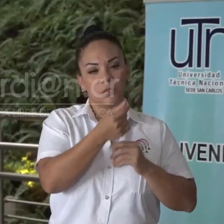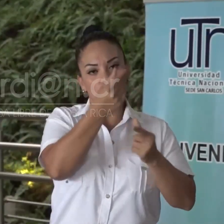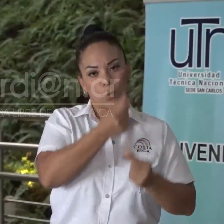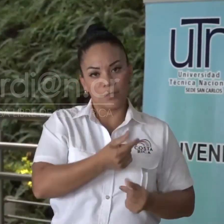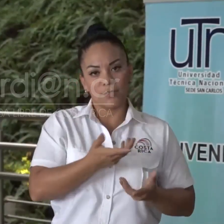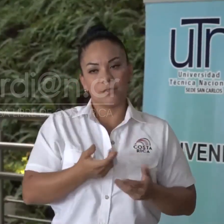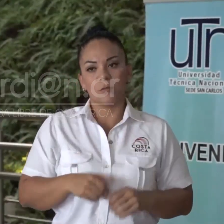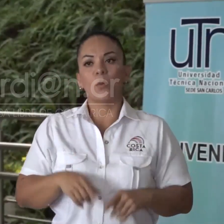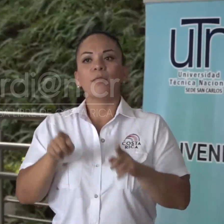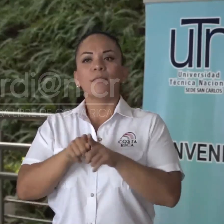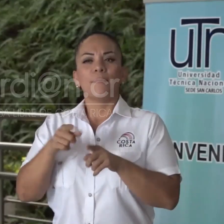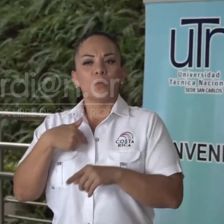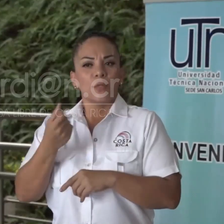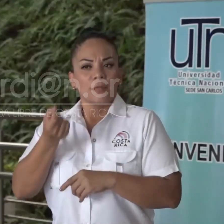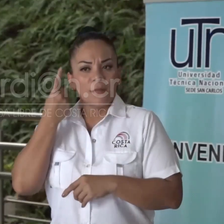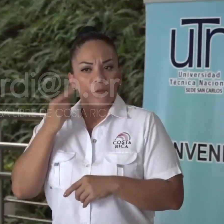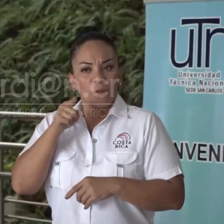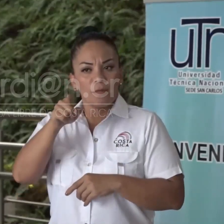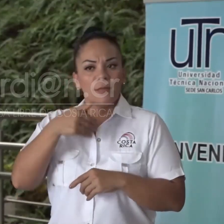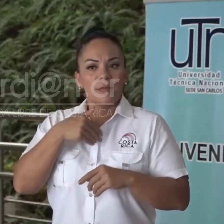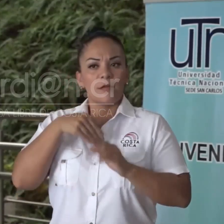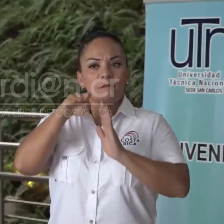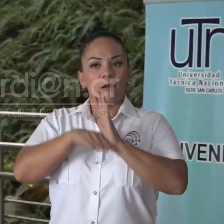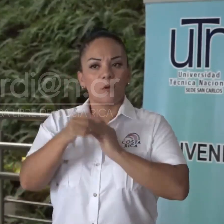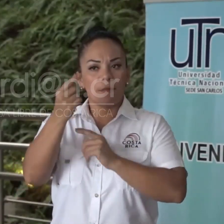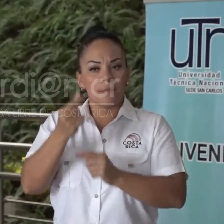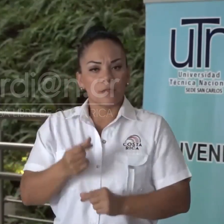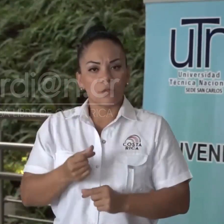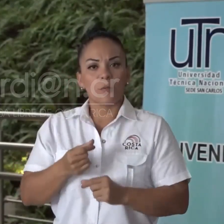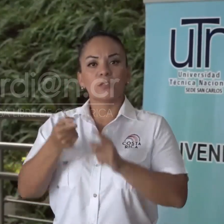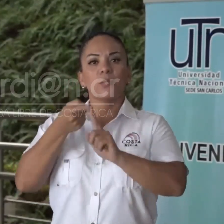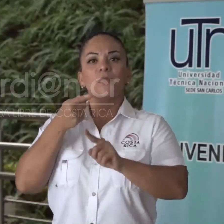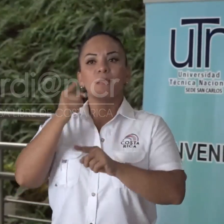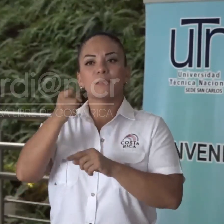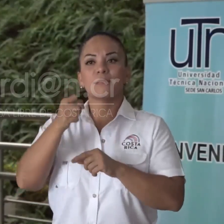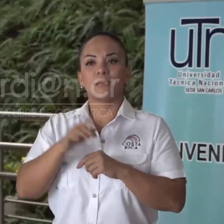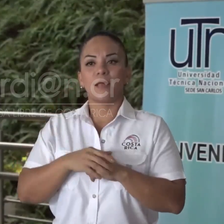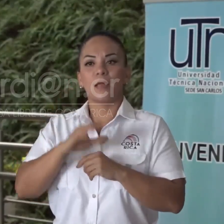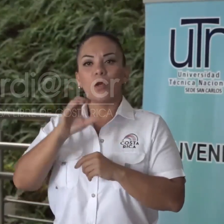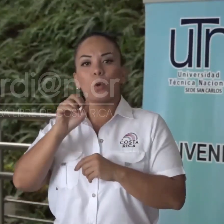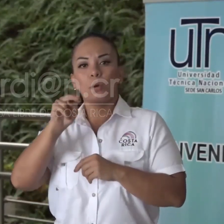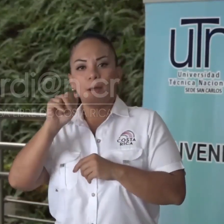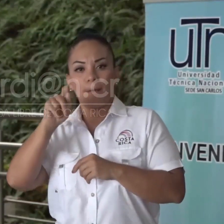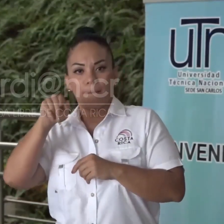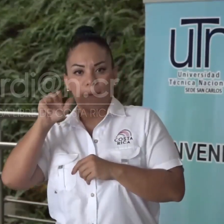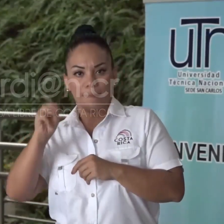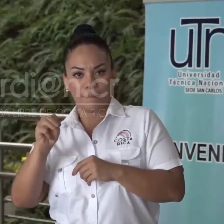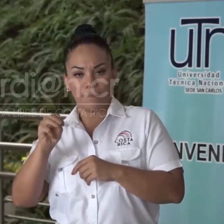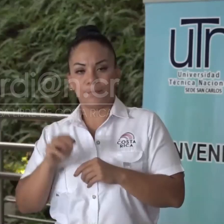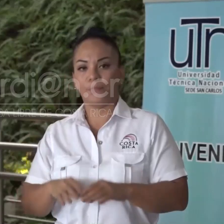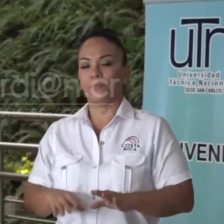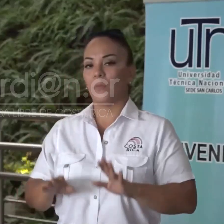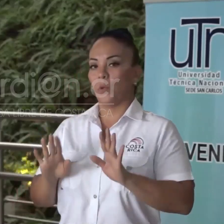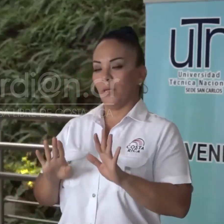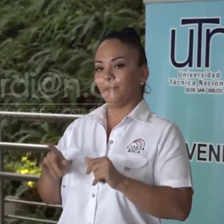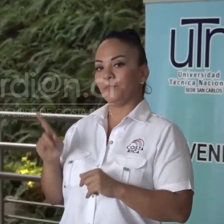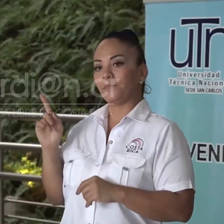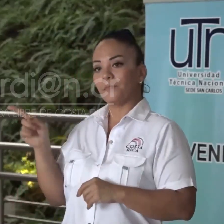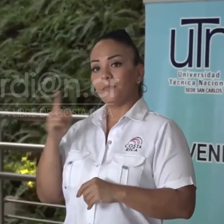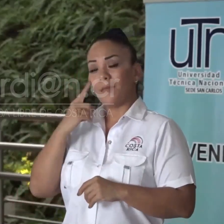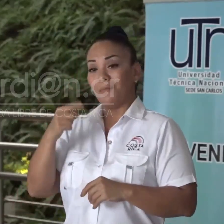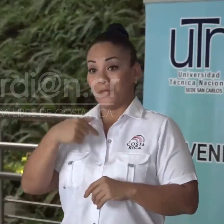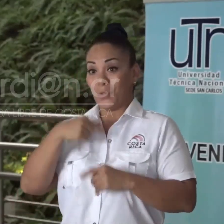y también tengo entendido que tendrían un recorte de presupuesto por parte de lo que corresponde a CONAPAM. Vea, yo el